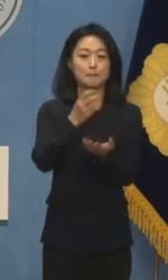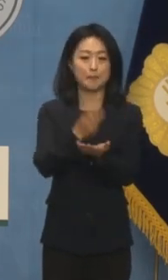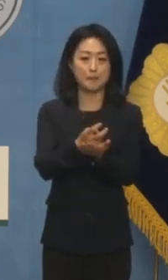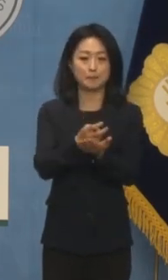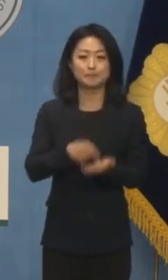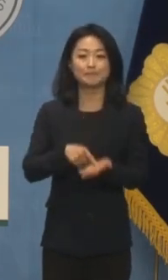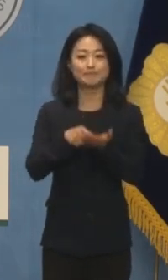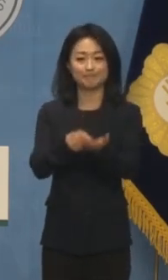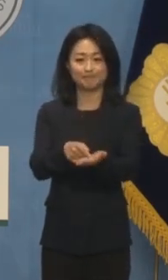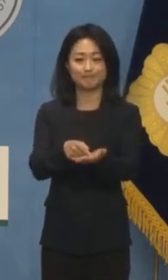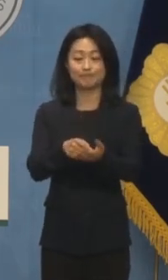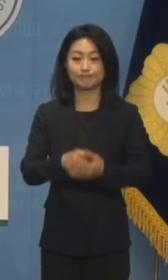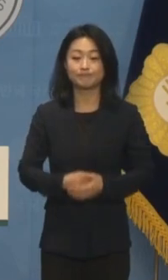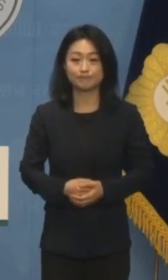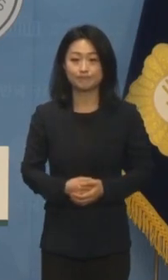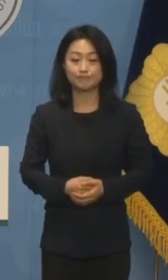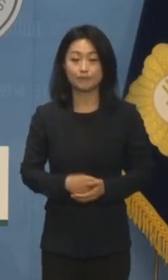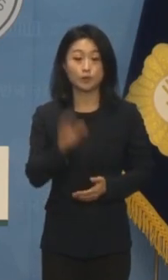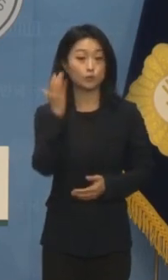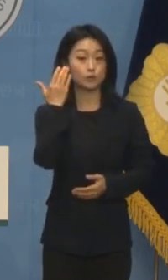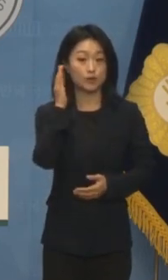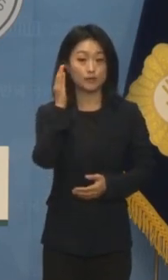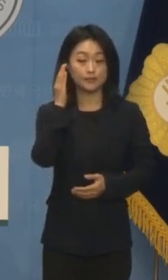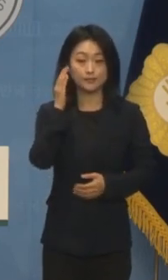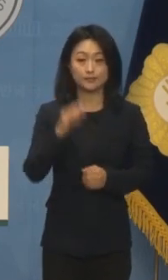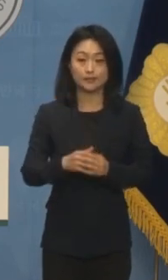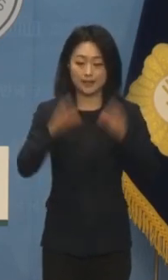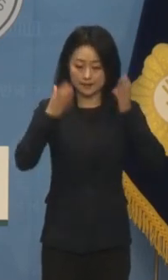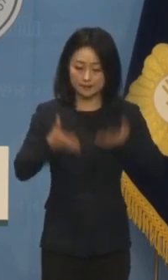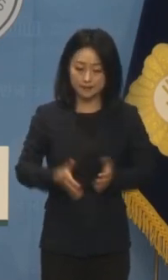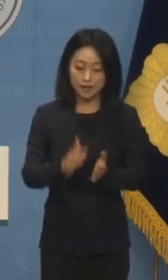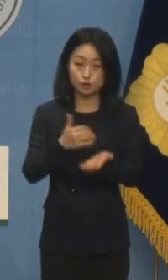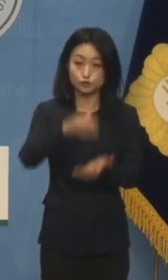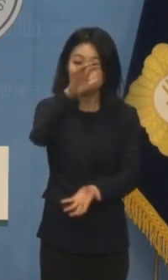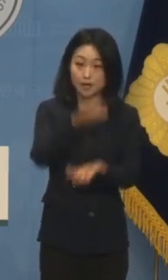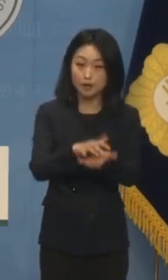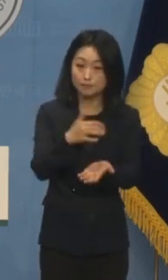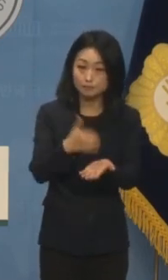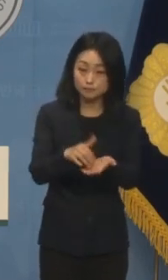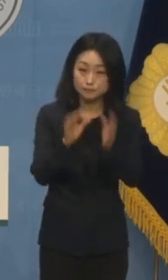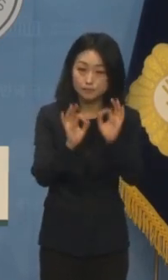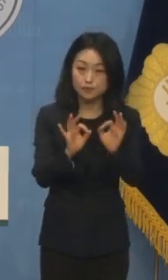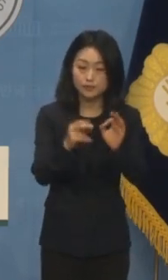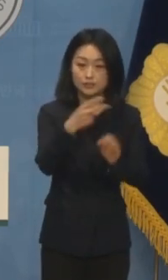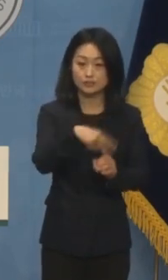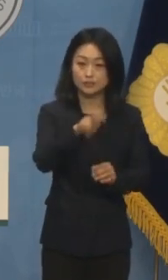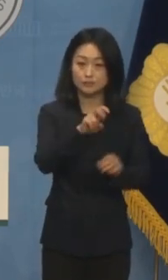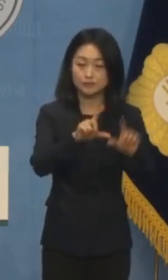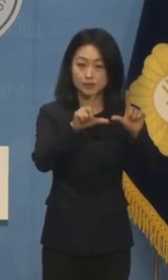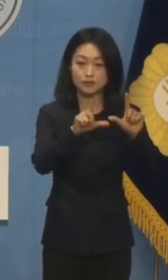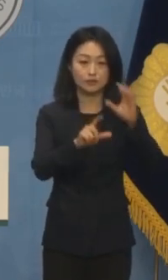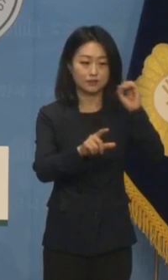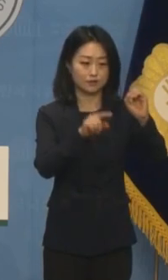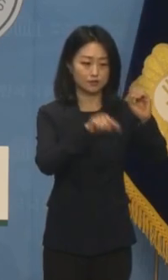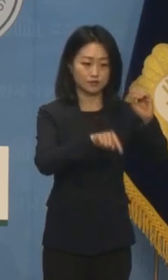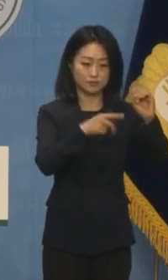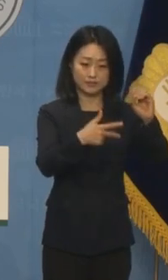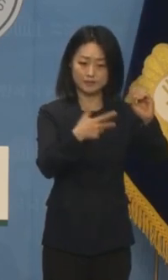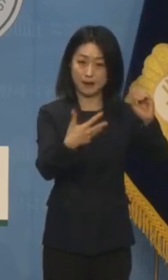발의합니다. 최근 우리나라 합계 출산율은 2022년 0.78명에